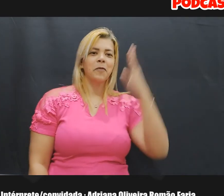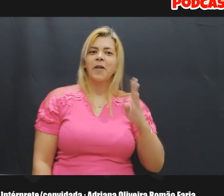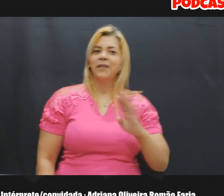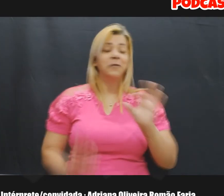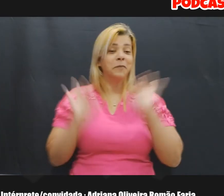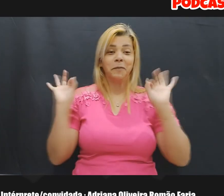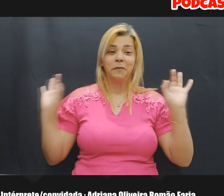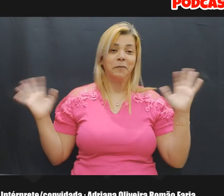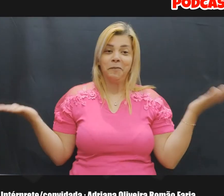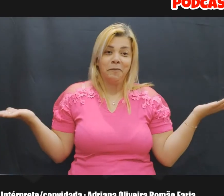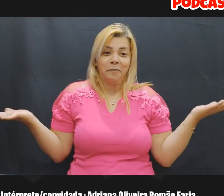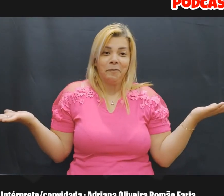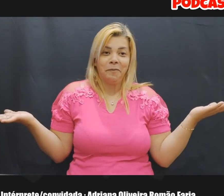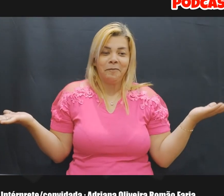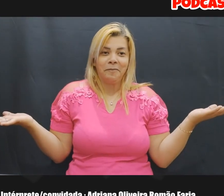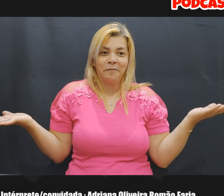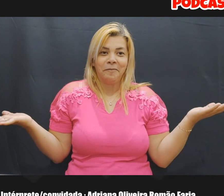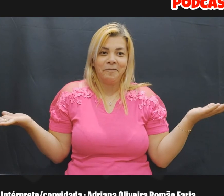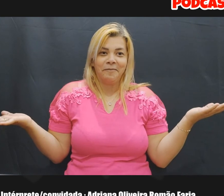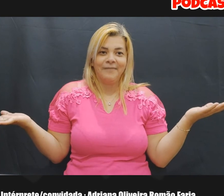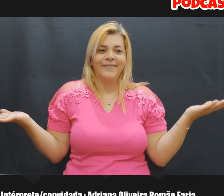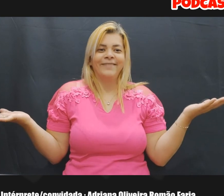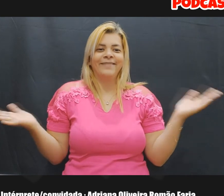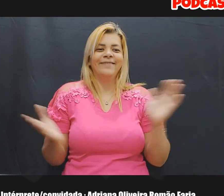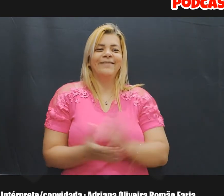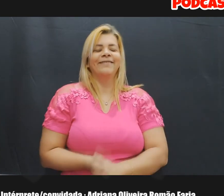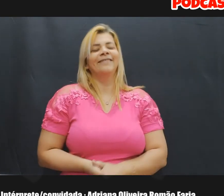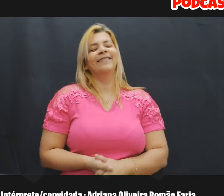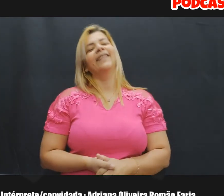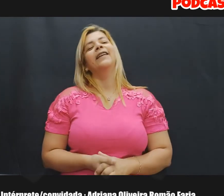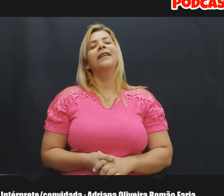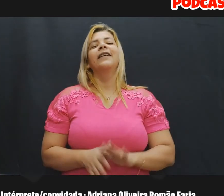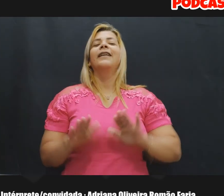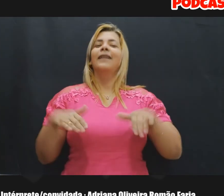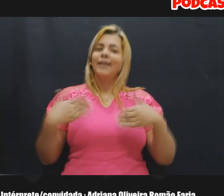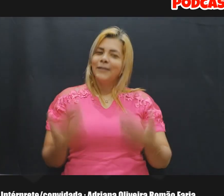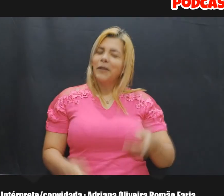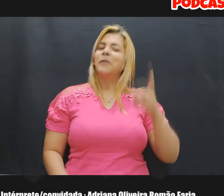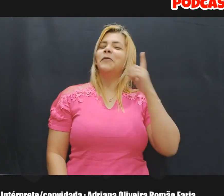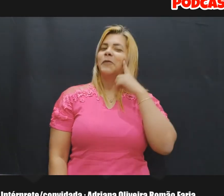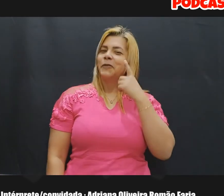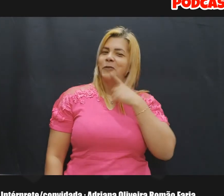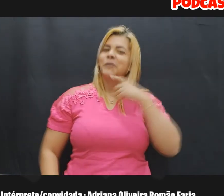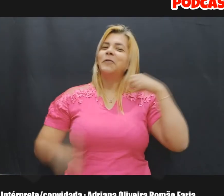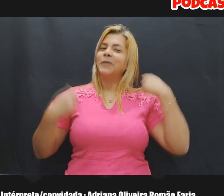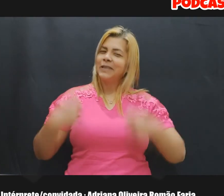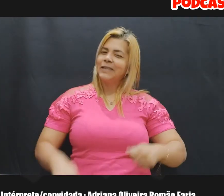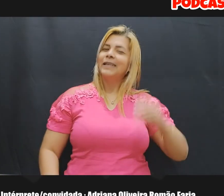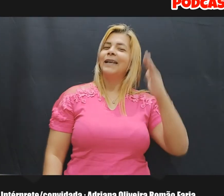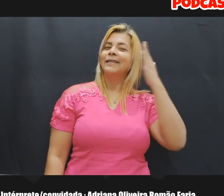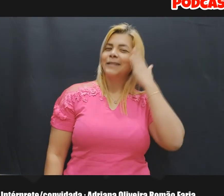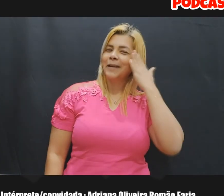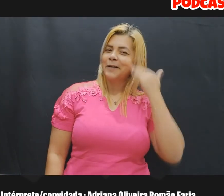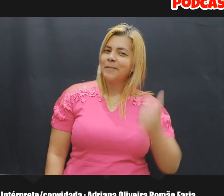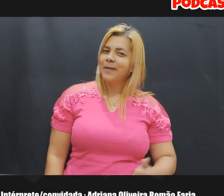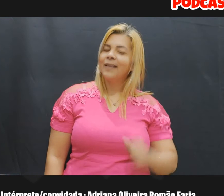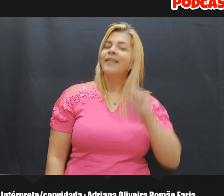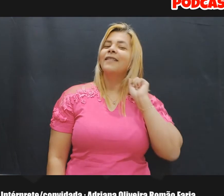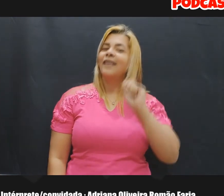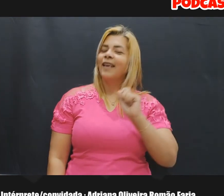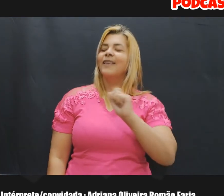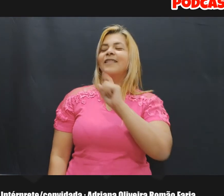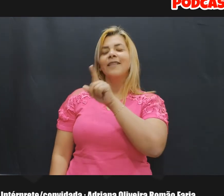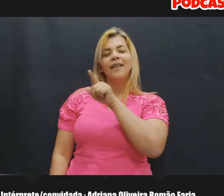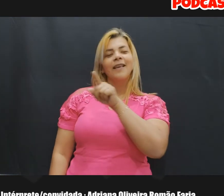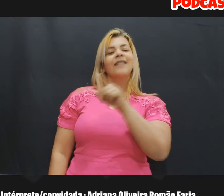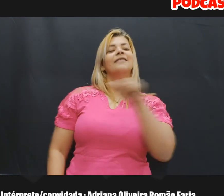Brasil ficaria... Por isso que é importante o surdo conhecer sobre os seus políticos para saber quem ele coloca, para